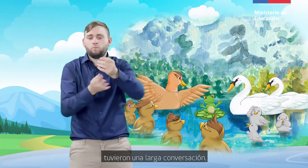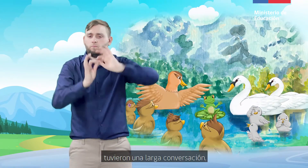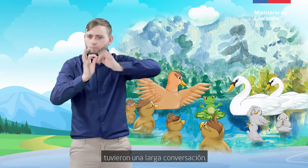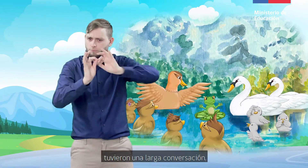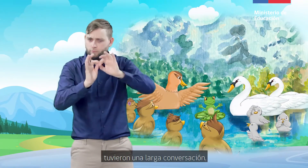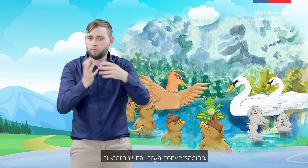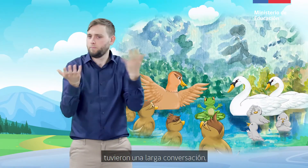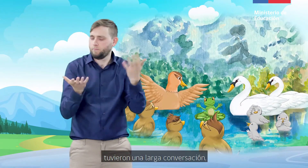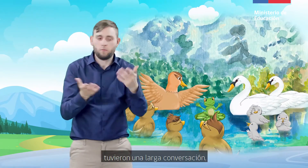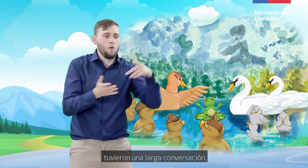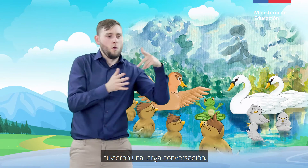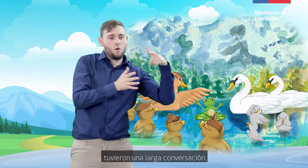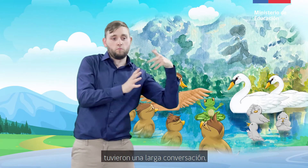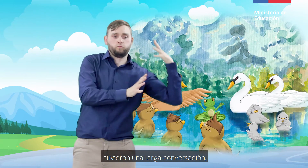tuvieron una larga conversación